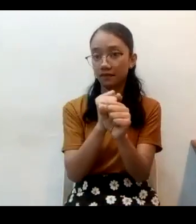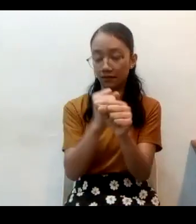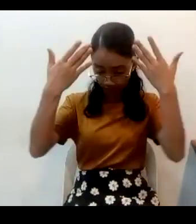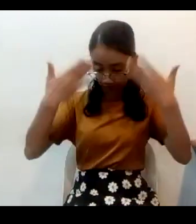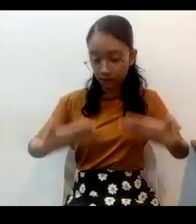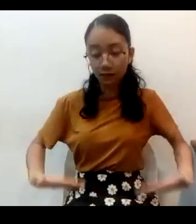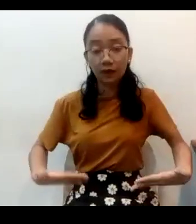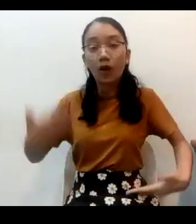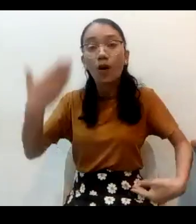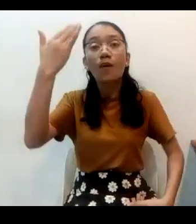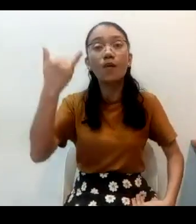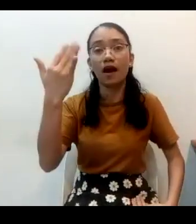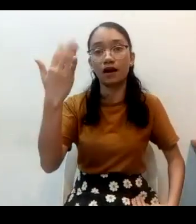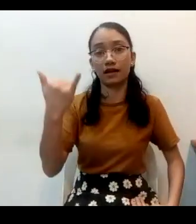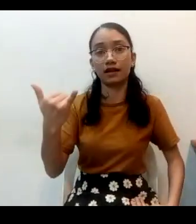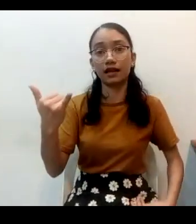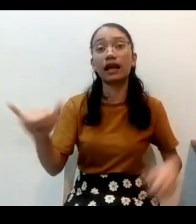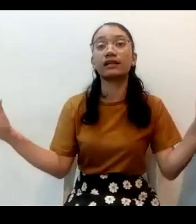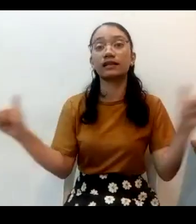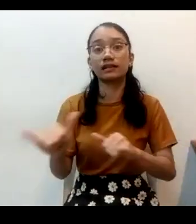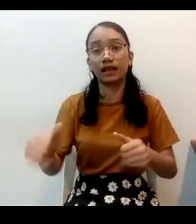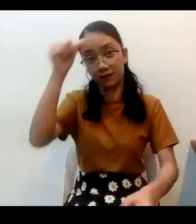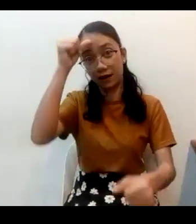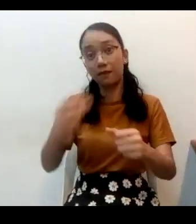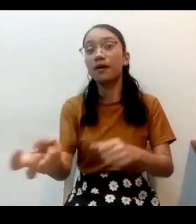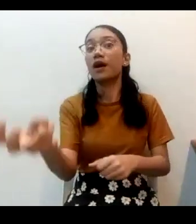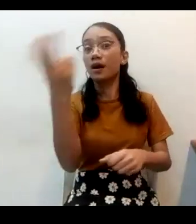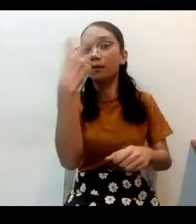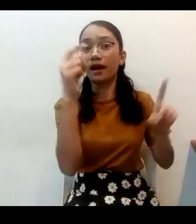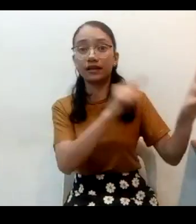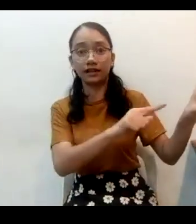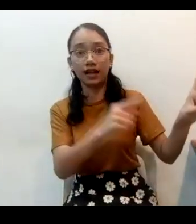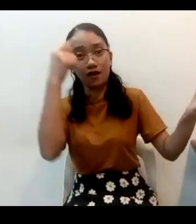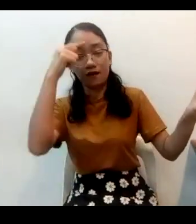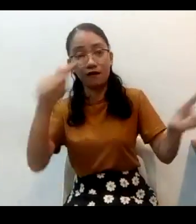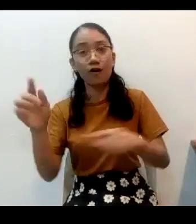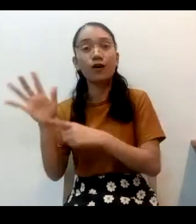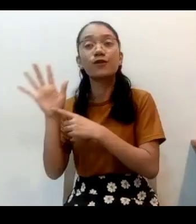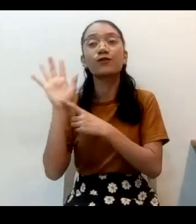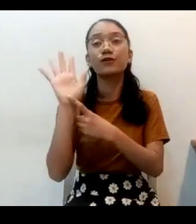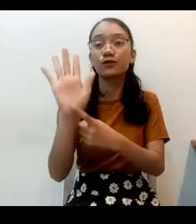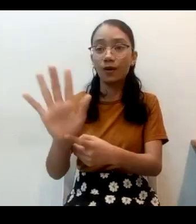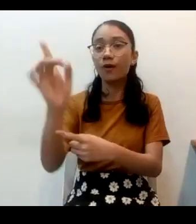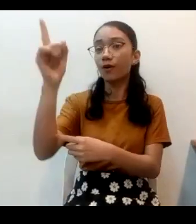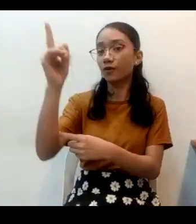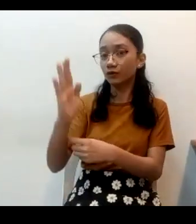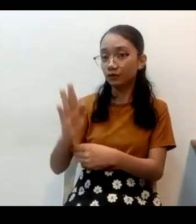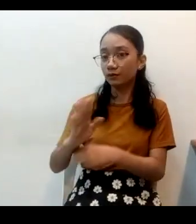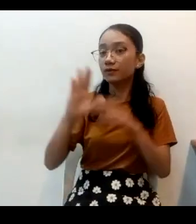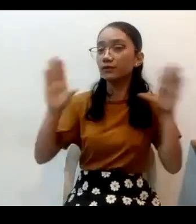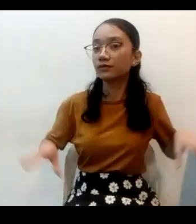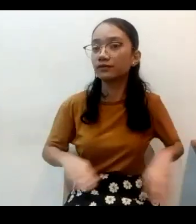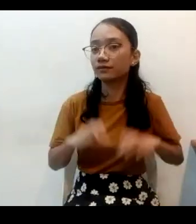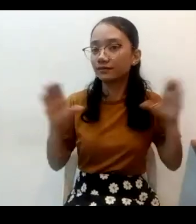because like He's born blind to reveal His word. Kaya ginawa po tayo ng Diyos na gaya nito dahil gaya ng